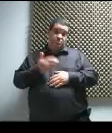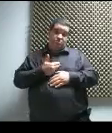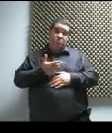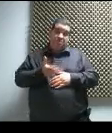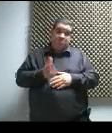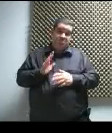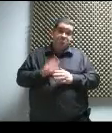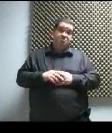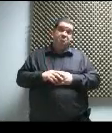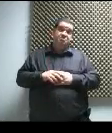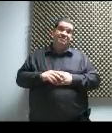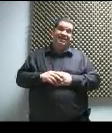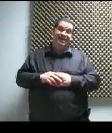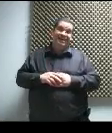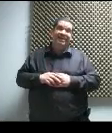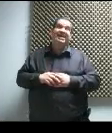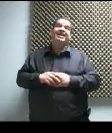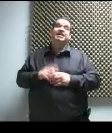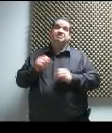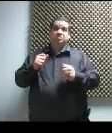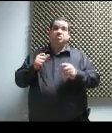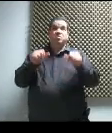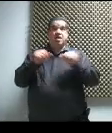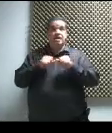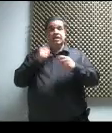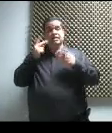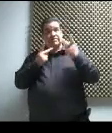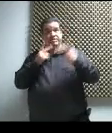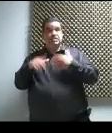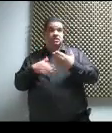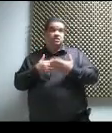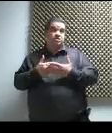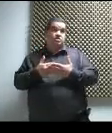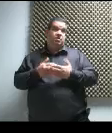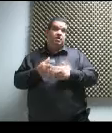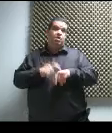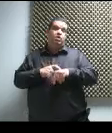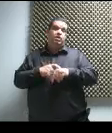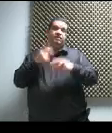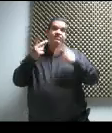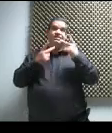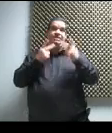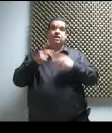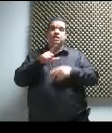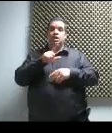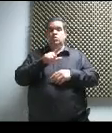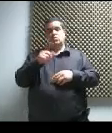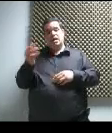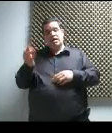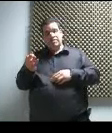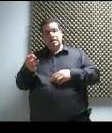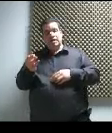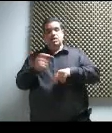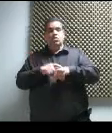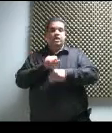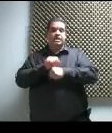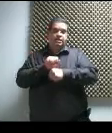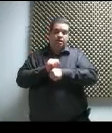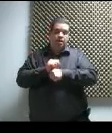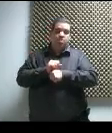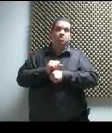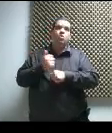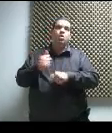parece que se llamar en el zoológico, bendito. Ah, mira tú. ¿Sabes cuáles son? Las otras visitas generalmente son durante lunes a viernes, horas laborables.